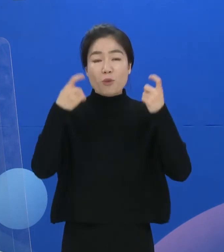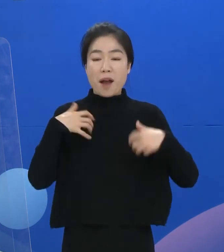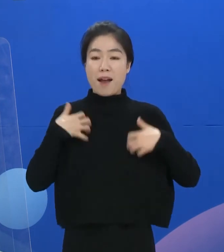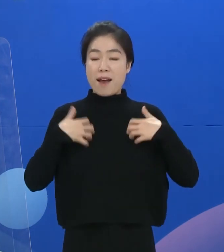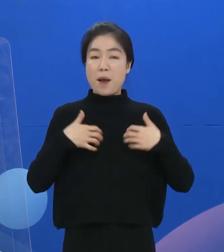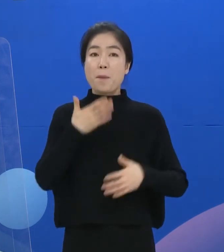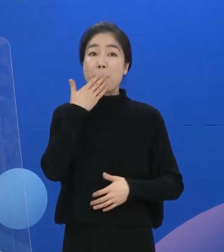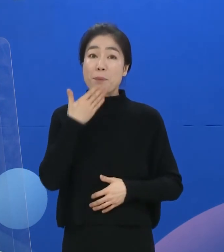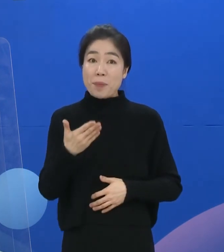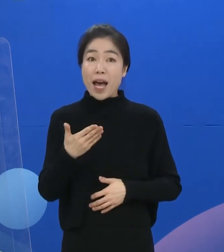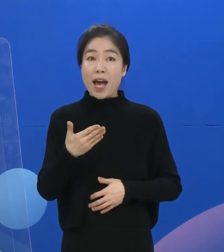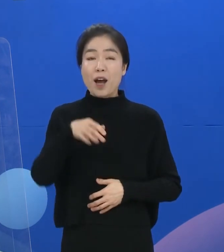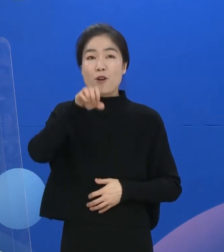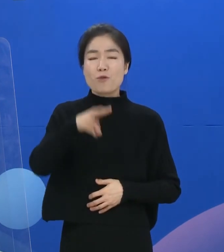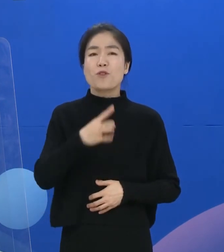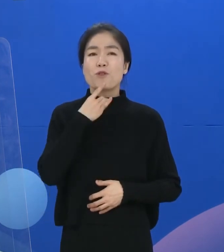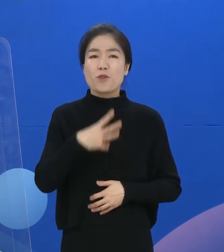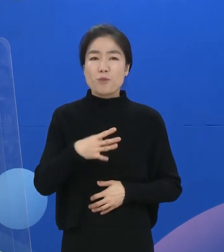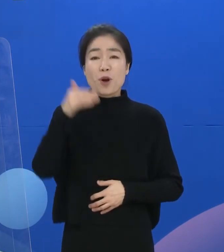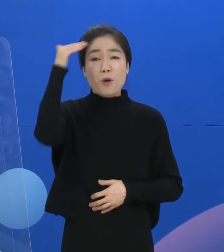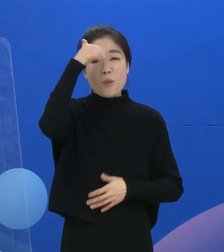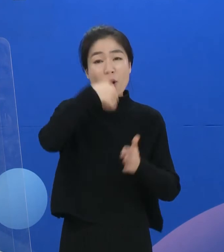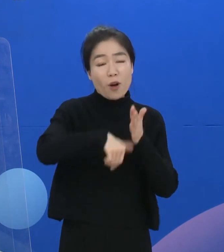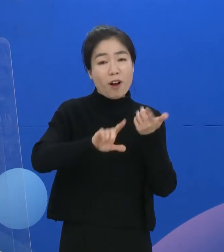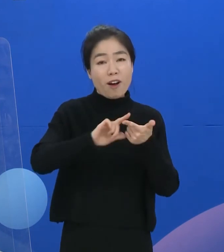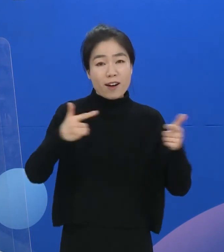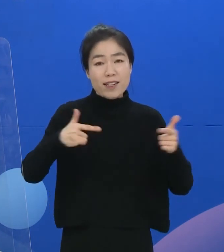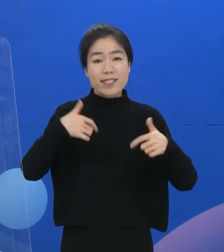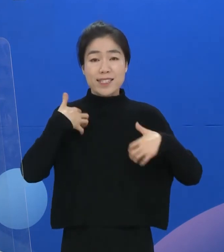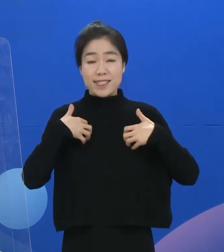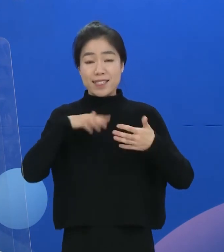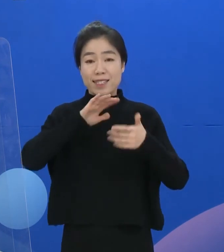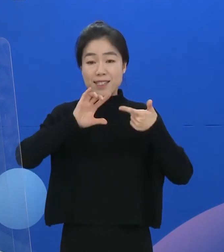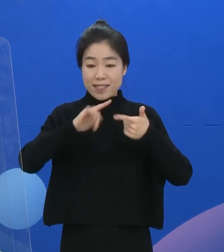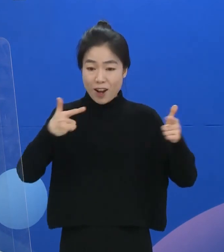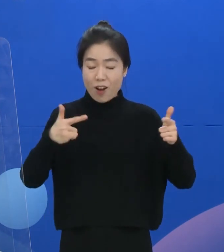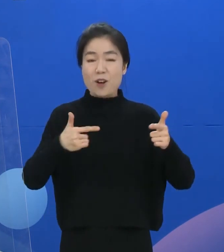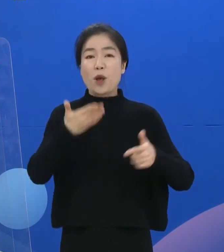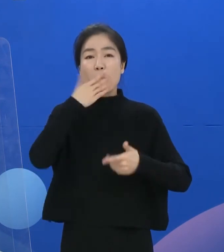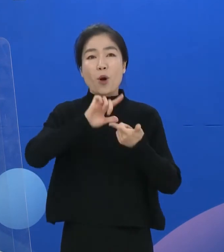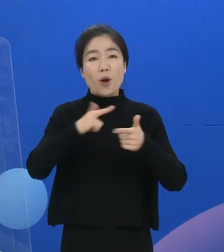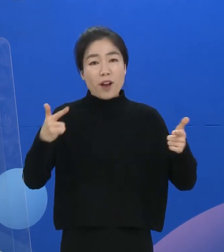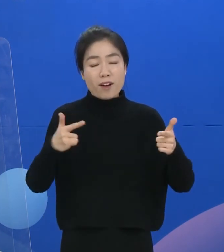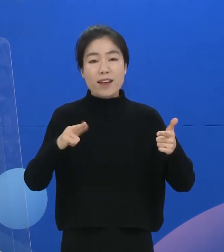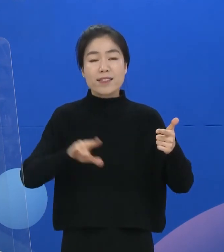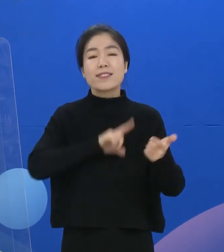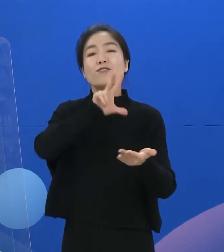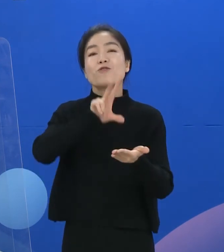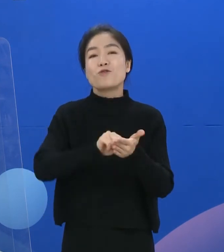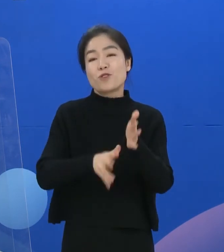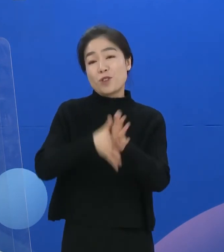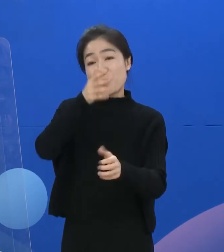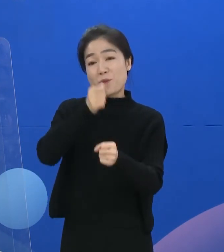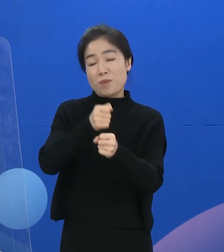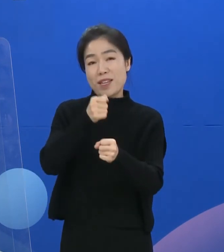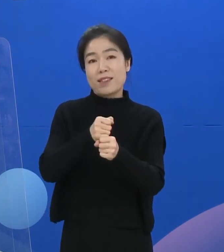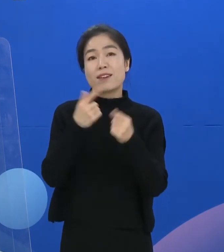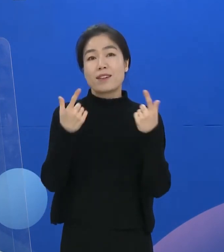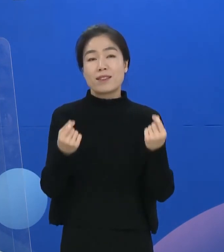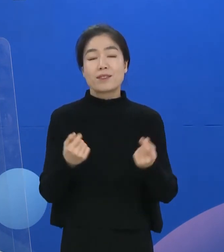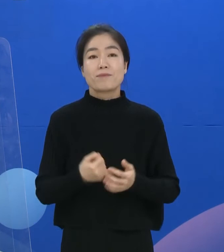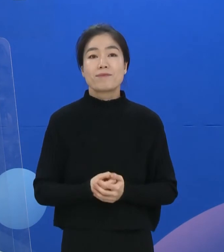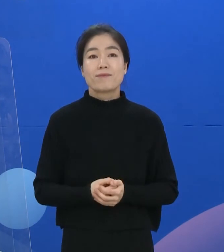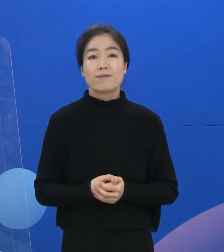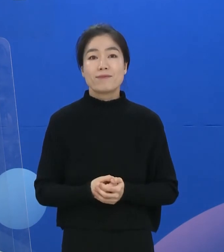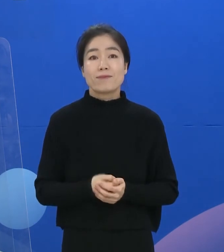무등산에 올라 즐거운 추억도 만들고 문화예술관광을 즐길 수 있는 광주만의 볼거리